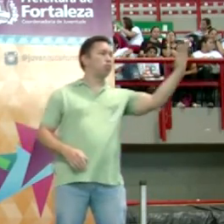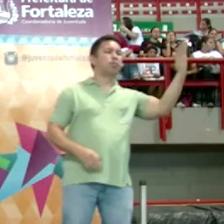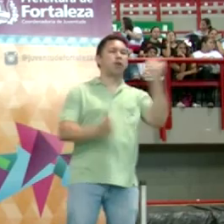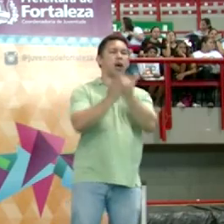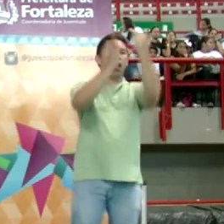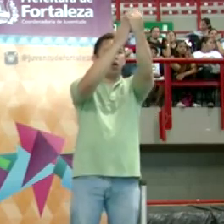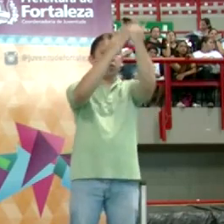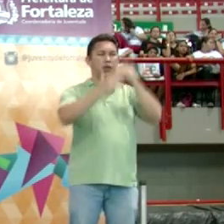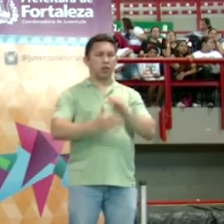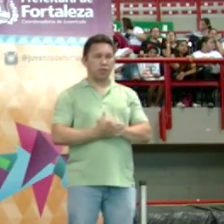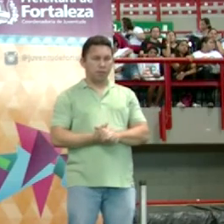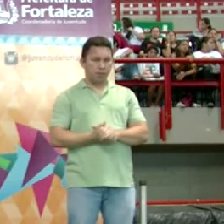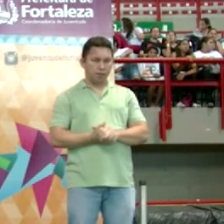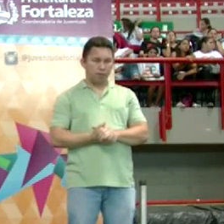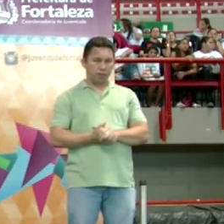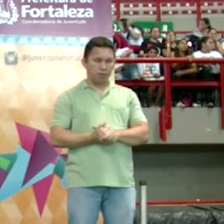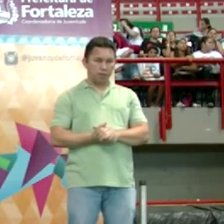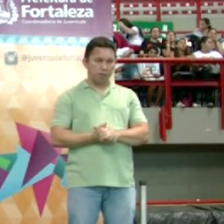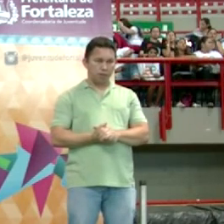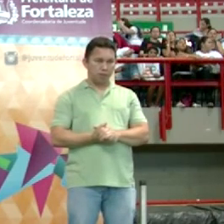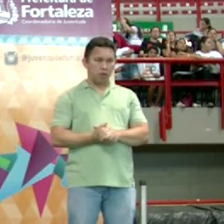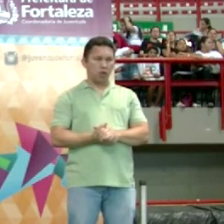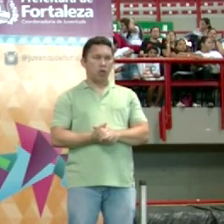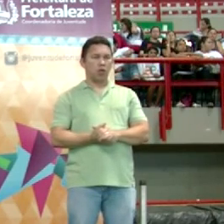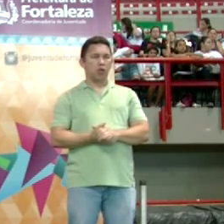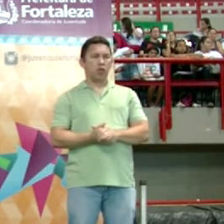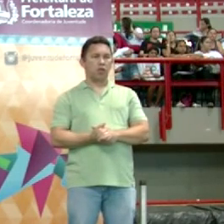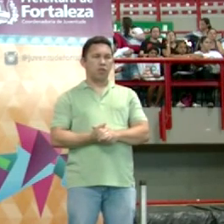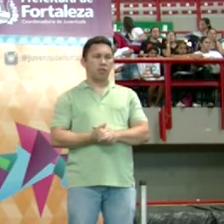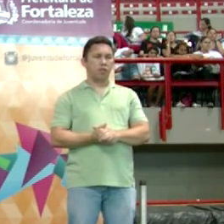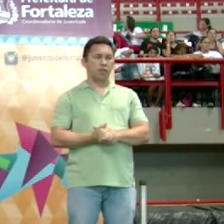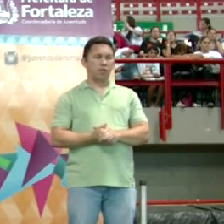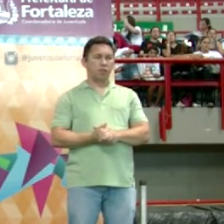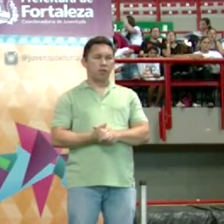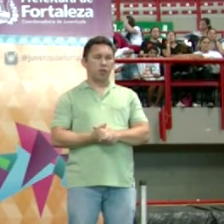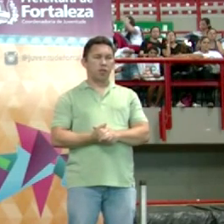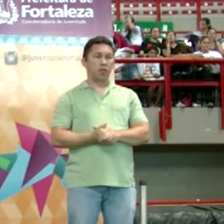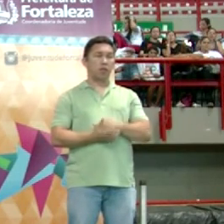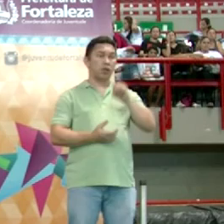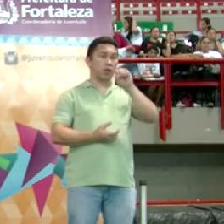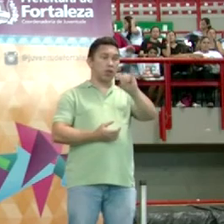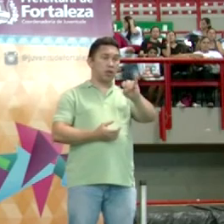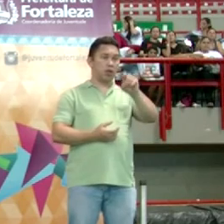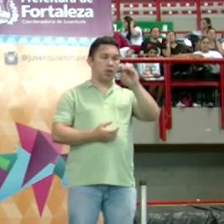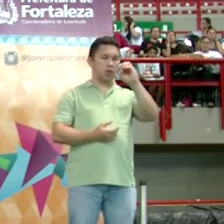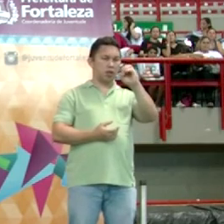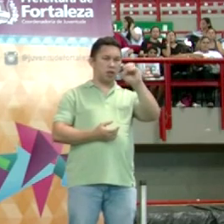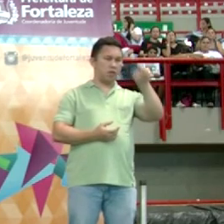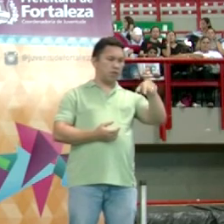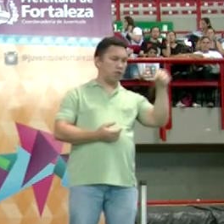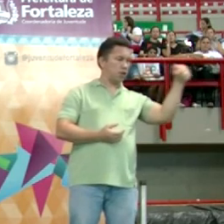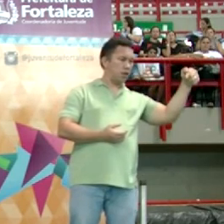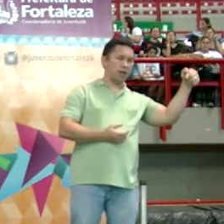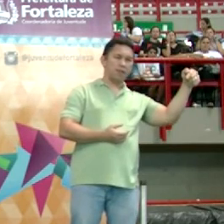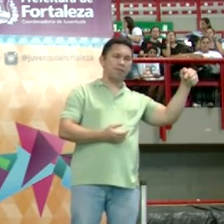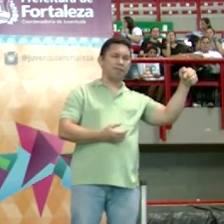É quanto? Mais de 1? 0,5. 50% de aumento. Mas se eu multiplicar por